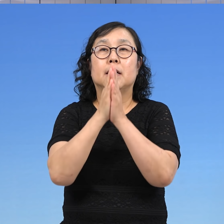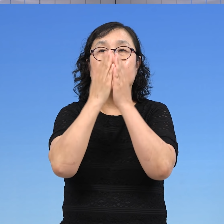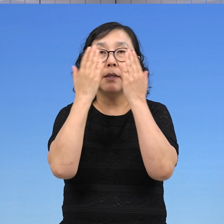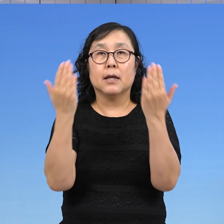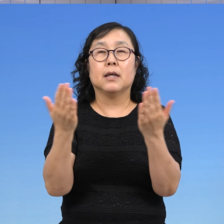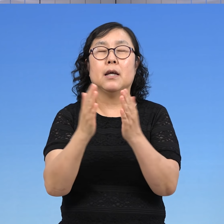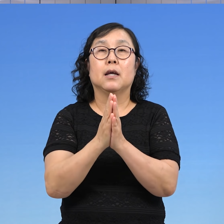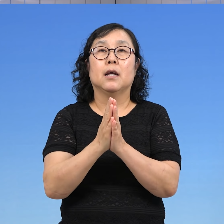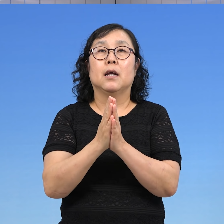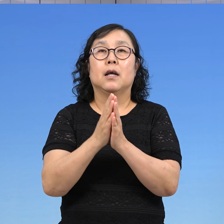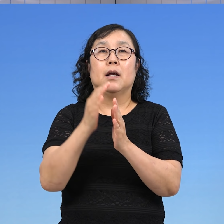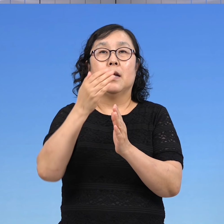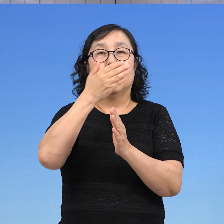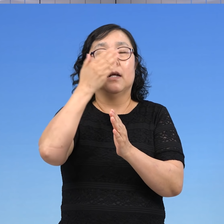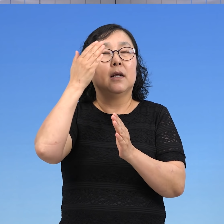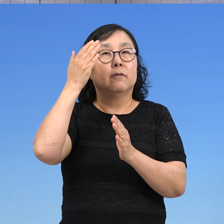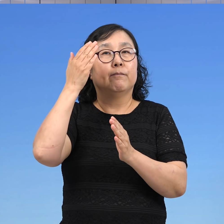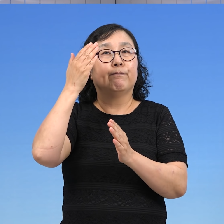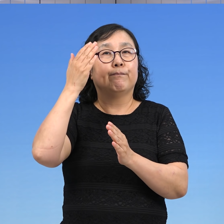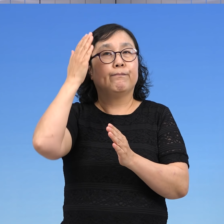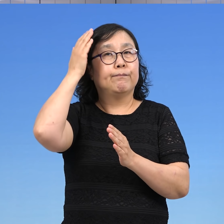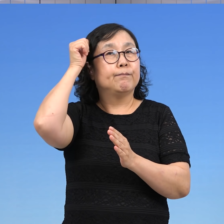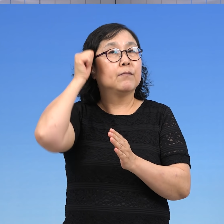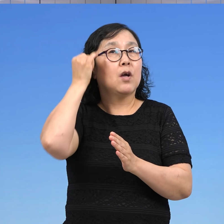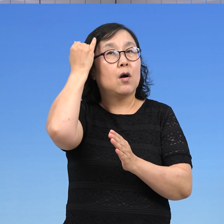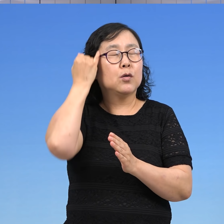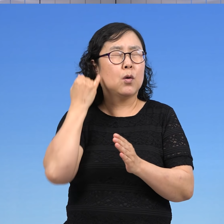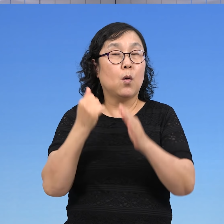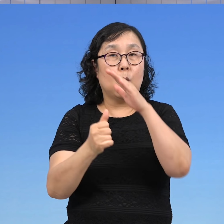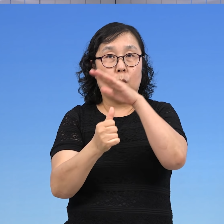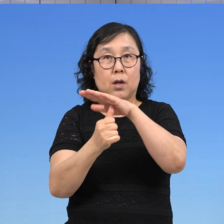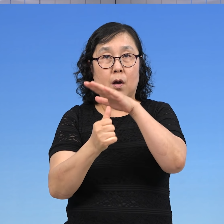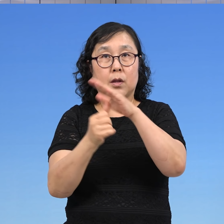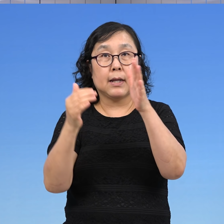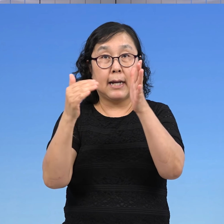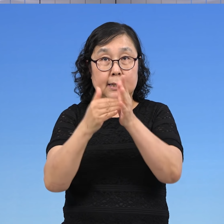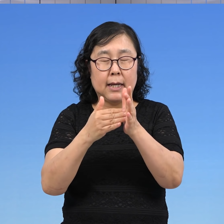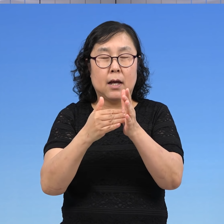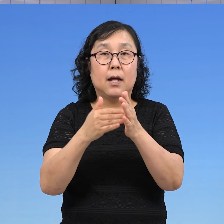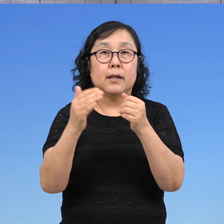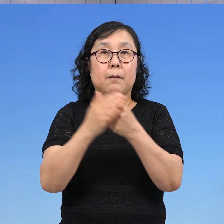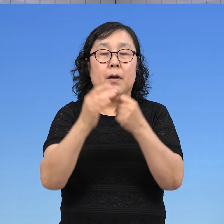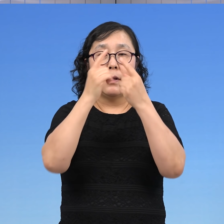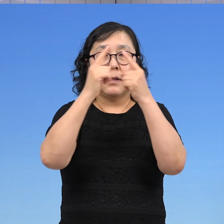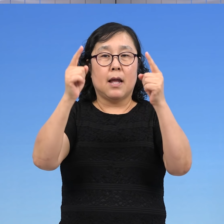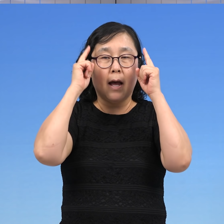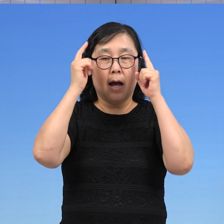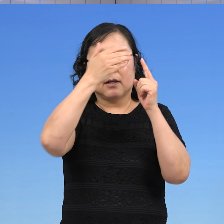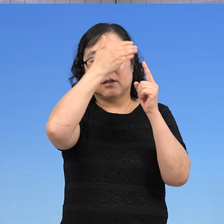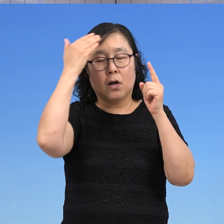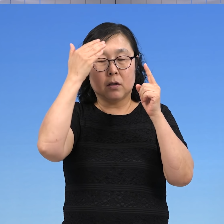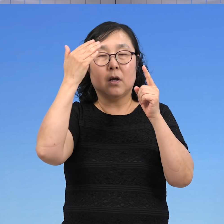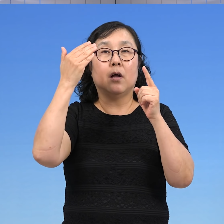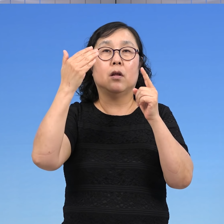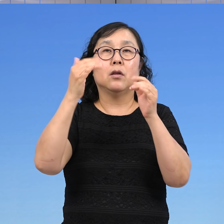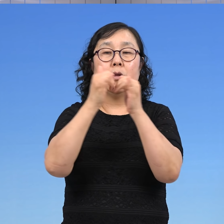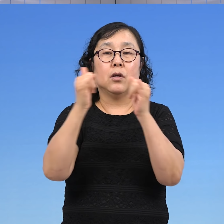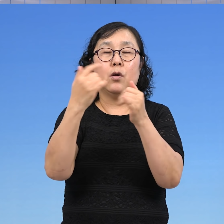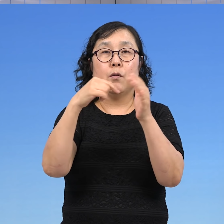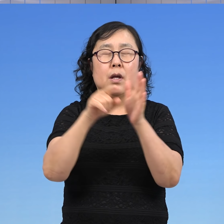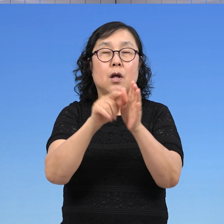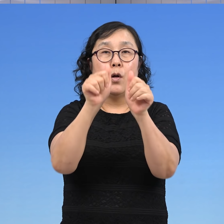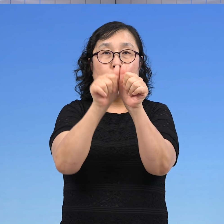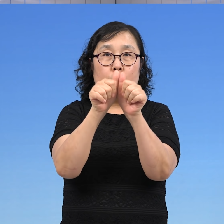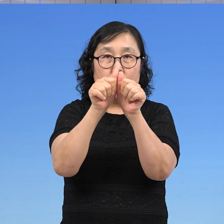그리고 이 책들이 이게 주로 청소년까지 이기 때문에 이제 조만간 빠른 시간안에 우리대학 청년들을 위해